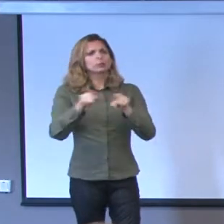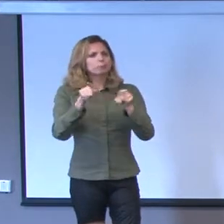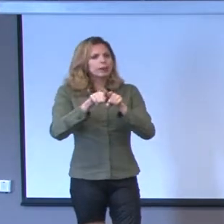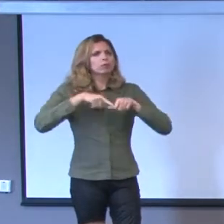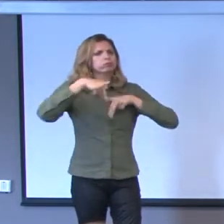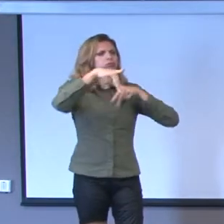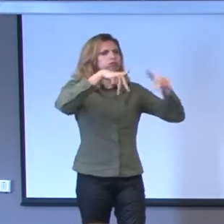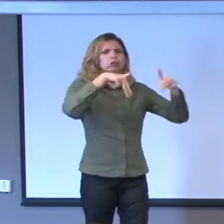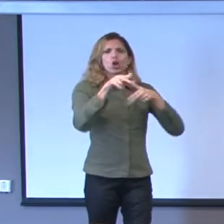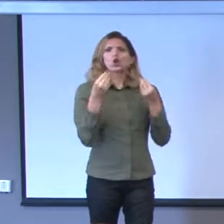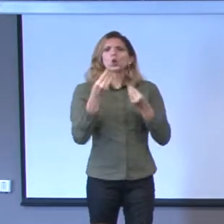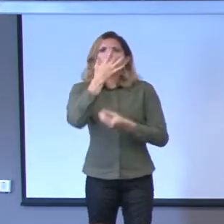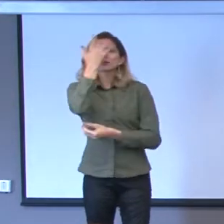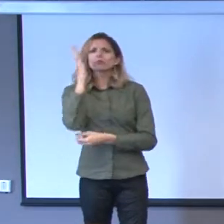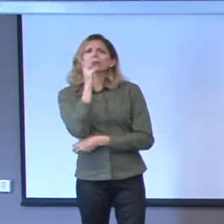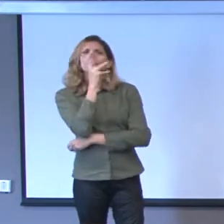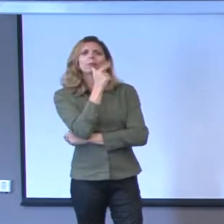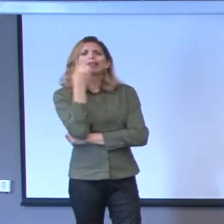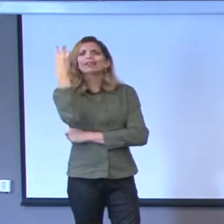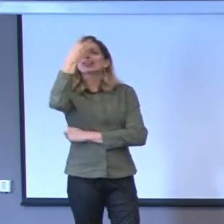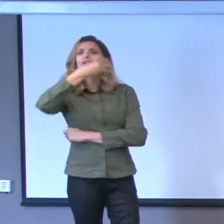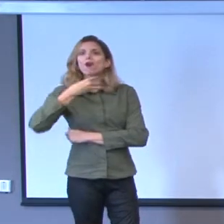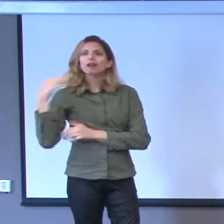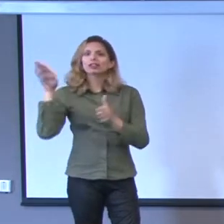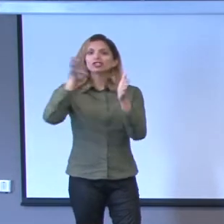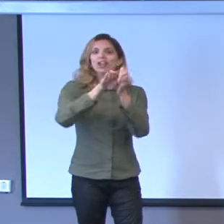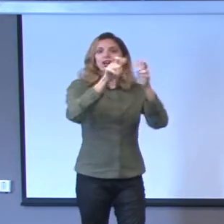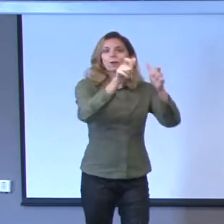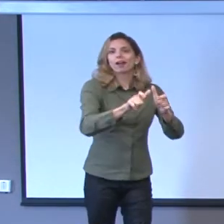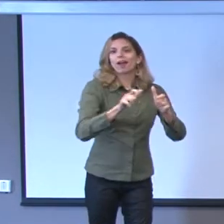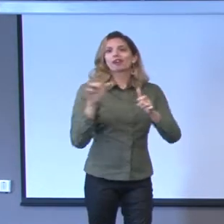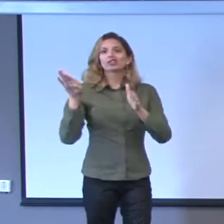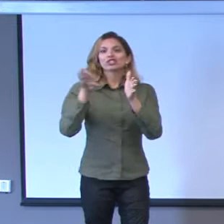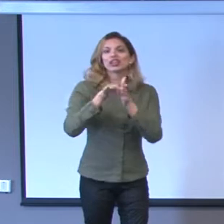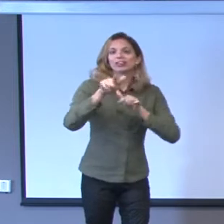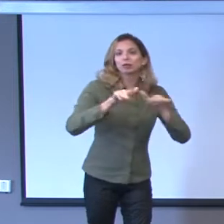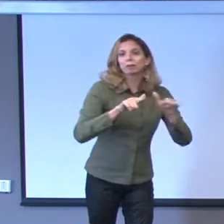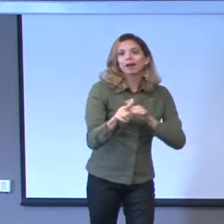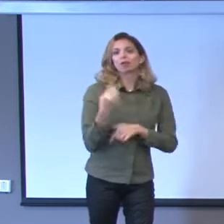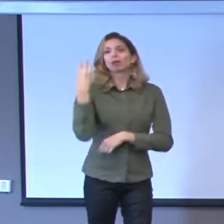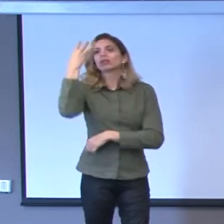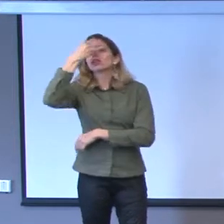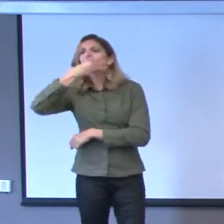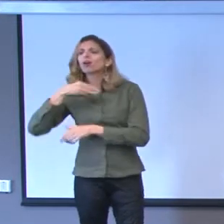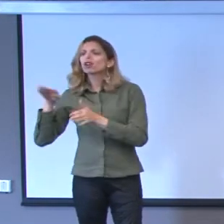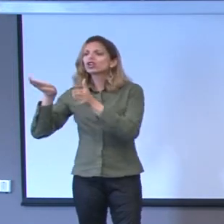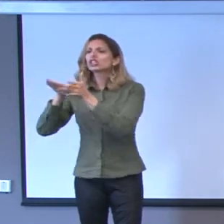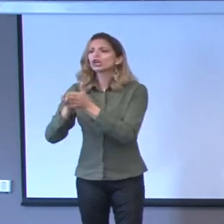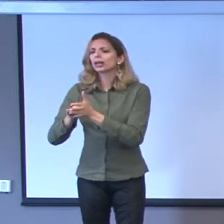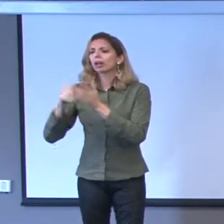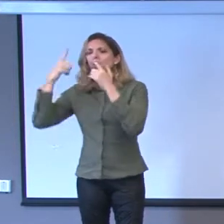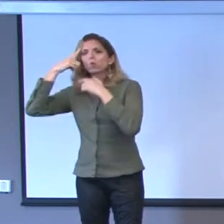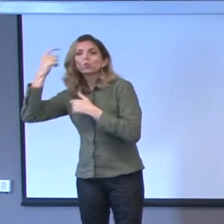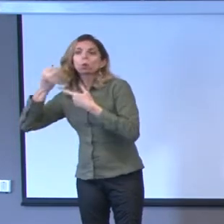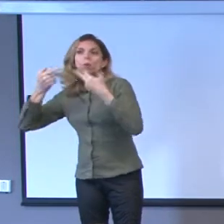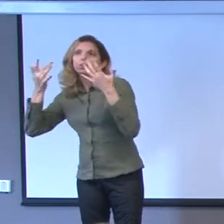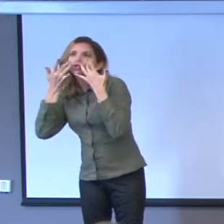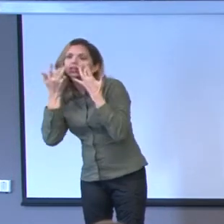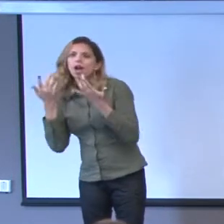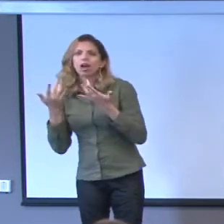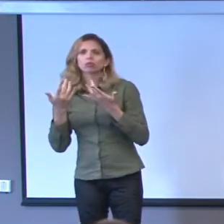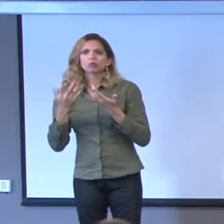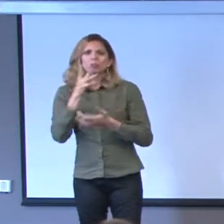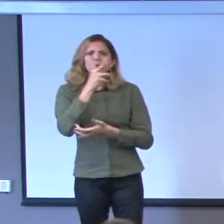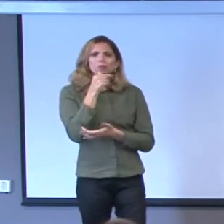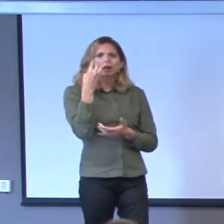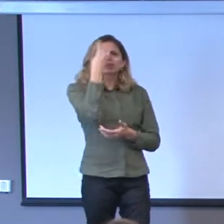Então, como que uma pessoa que demora 3 horas para chegar no emprego, que demora 3 horas para chegar num centro cultural, para chegar numa escola, ela